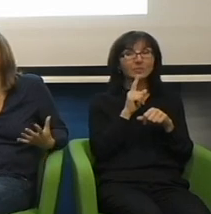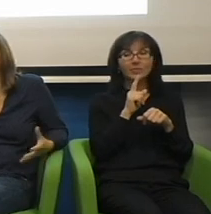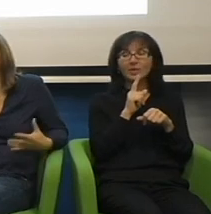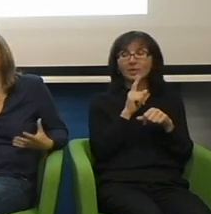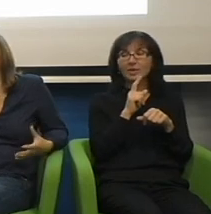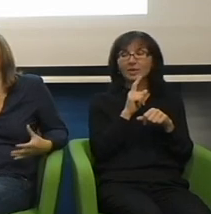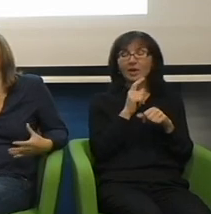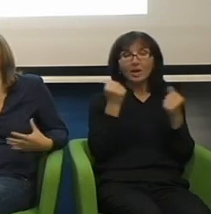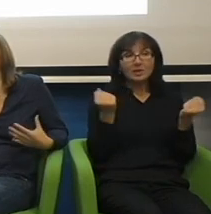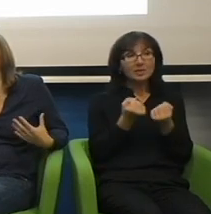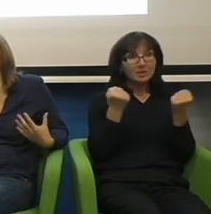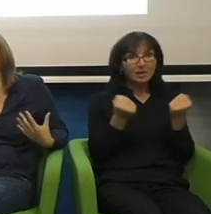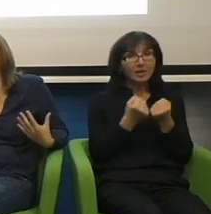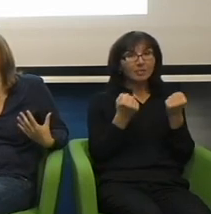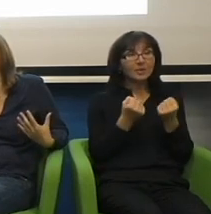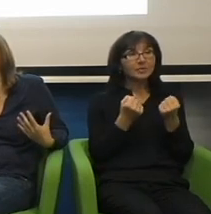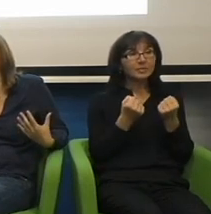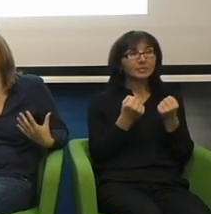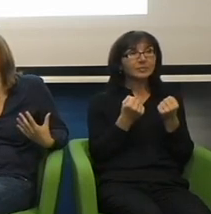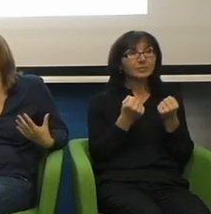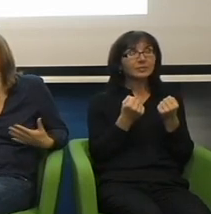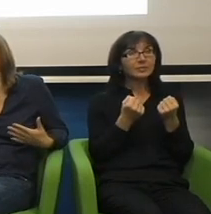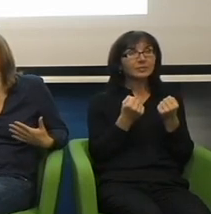czy my się staramy nie...